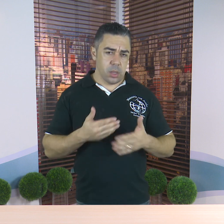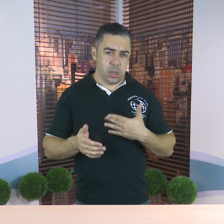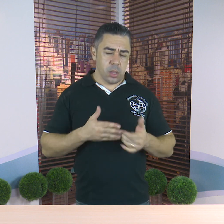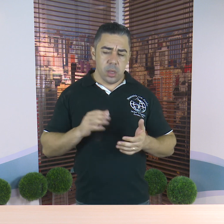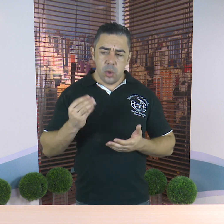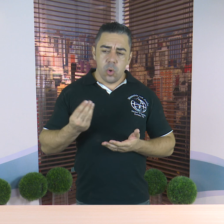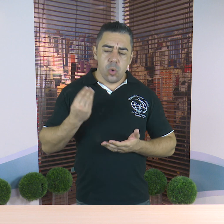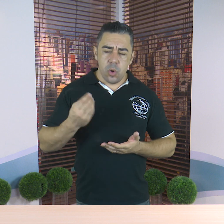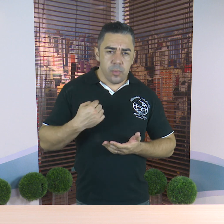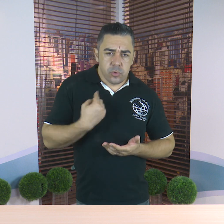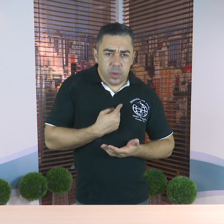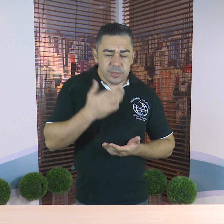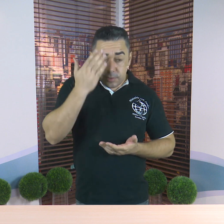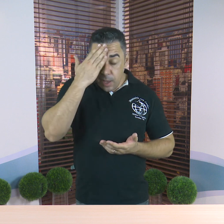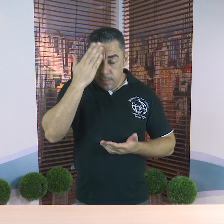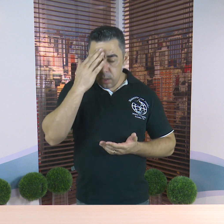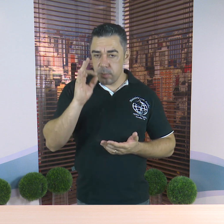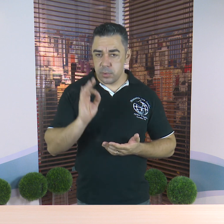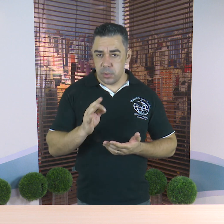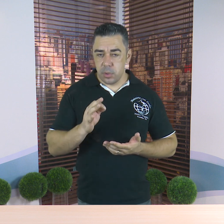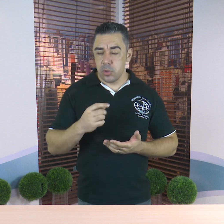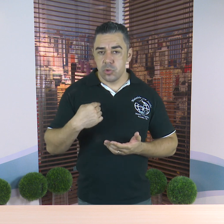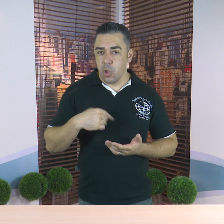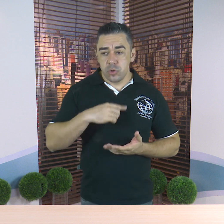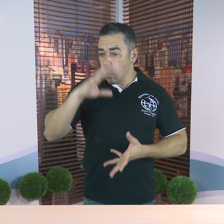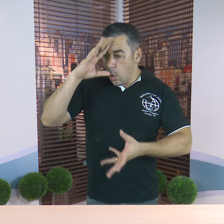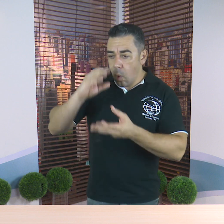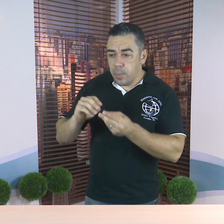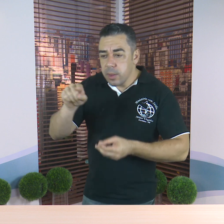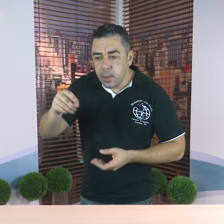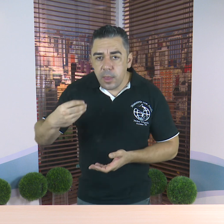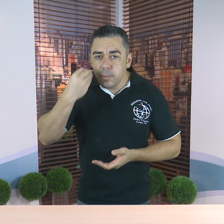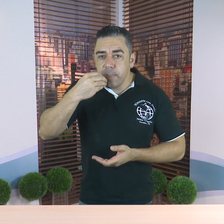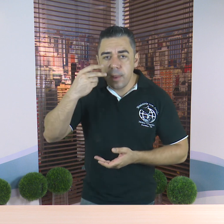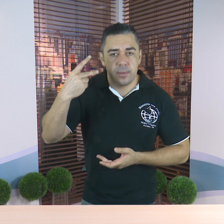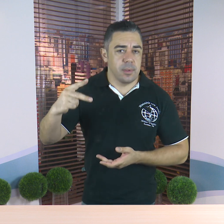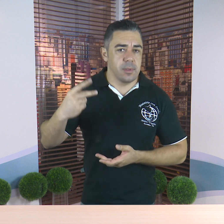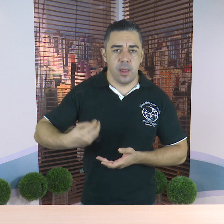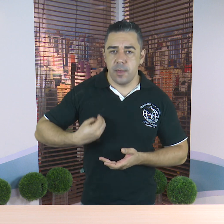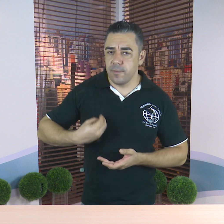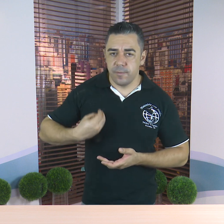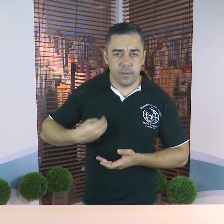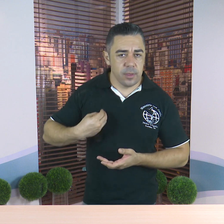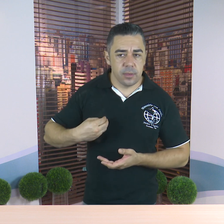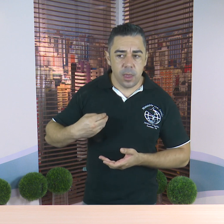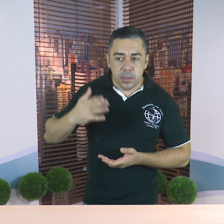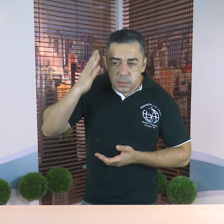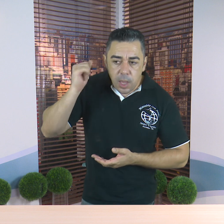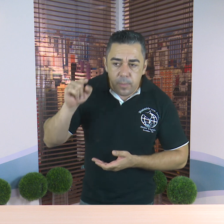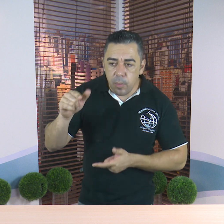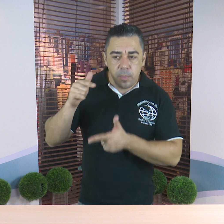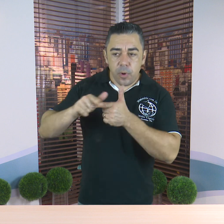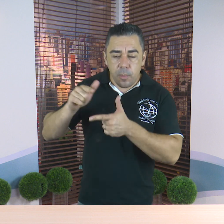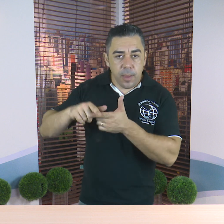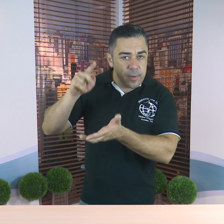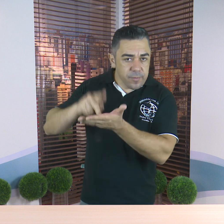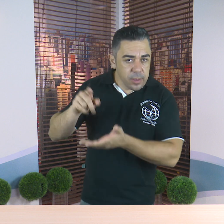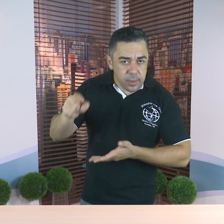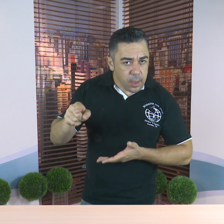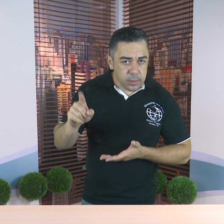compreensíveis sejamos, não compreendemos verdadeiramente a total natureza dos problemas dos nossos amigos.